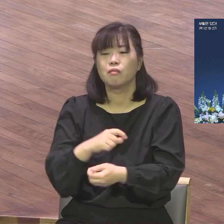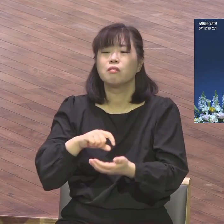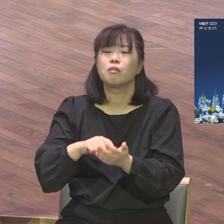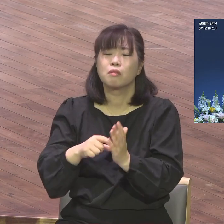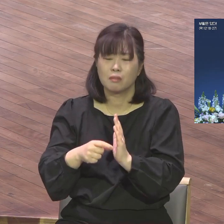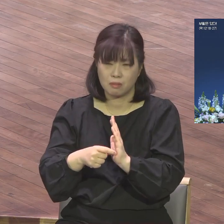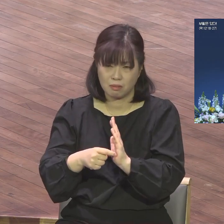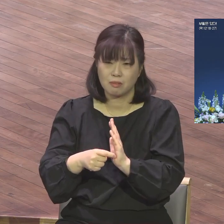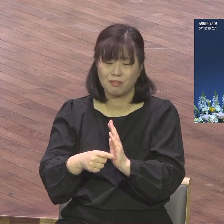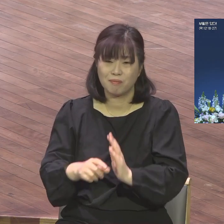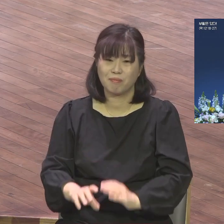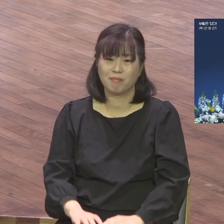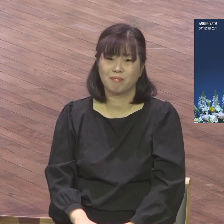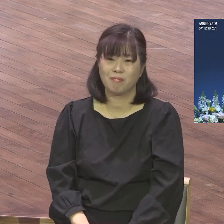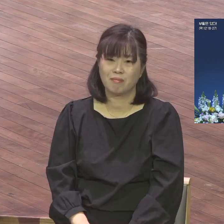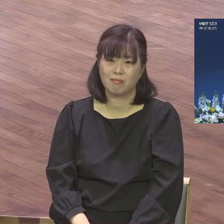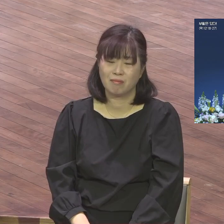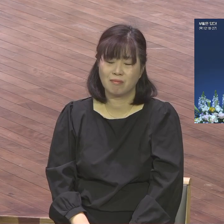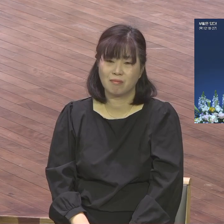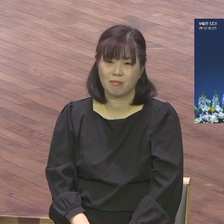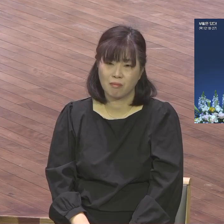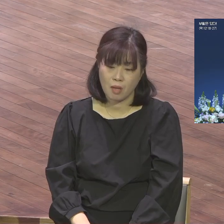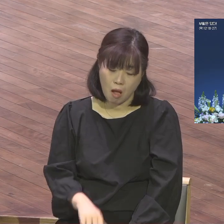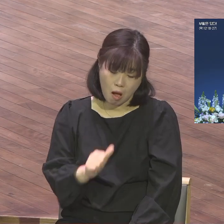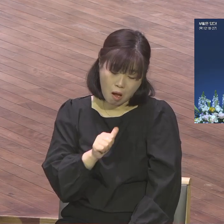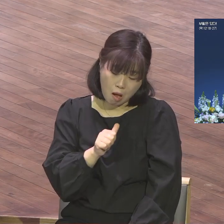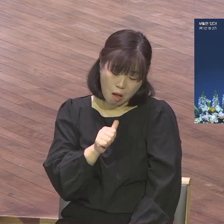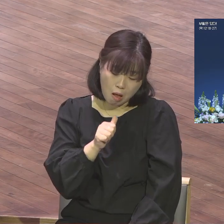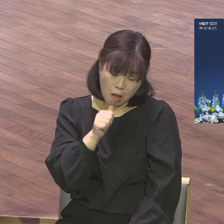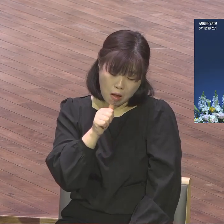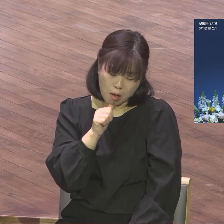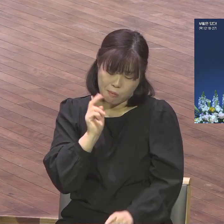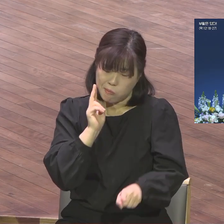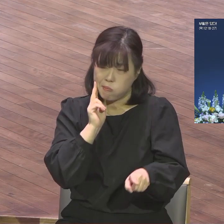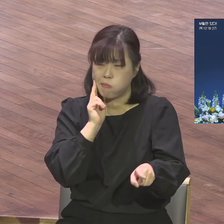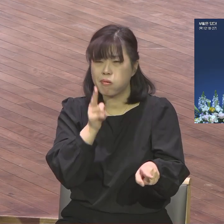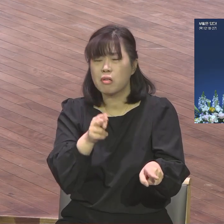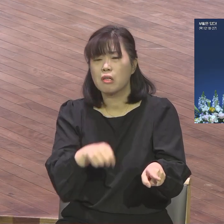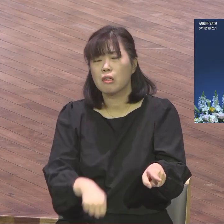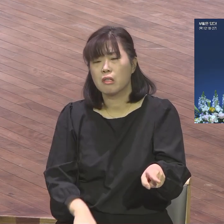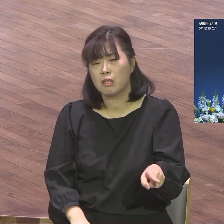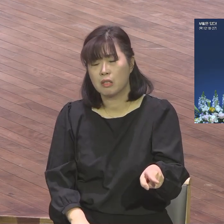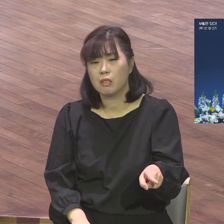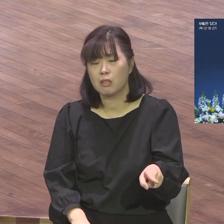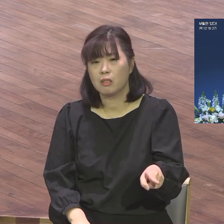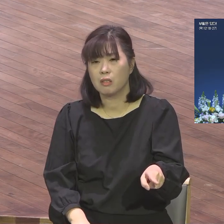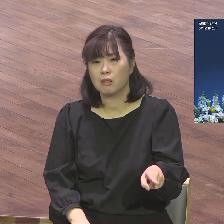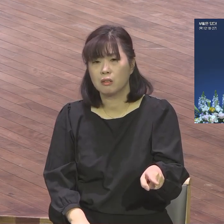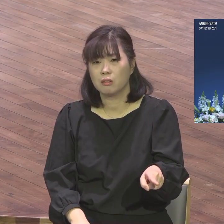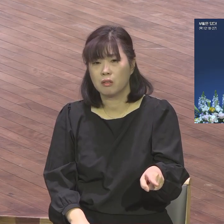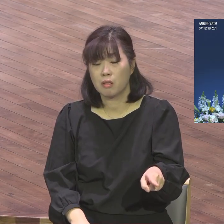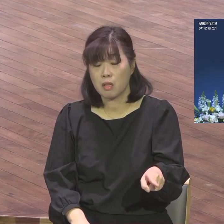너무 가난하고 너무 가난해서 처녀들이 기독교 처녀들이